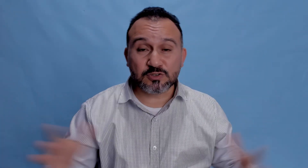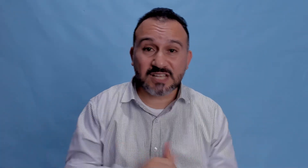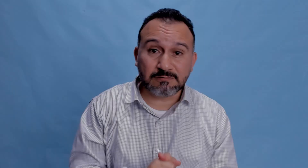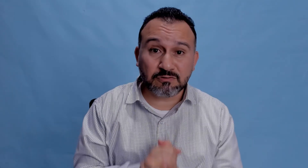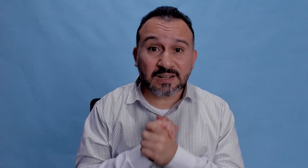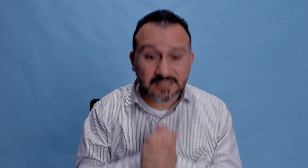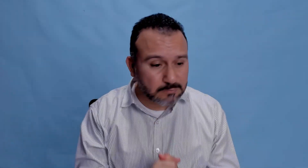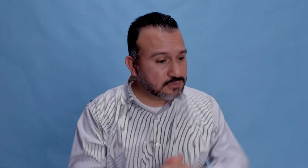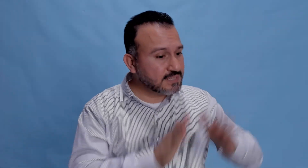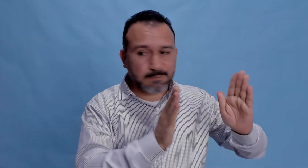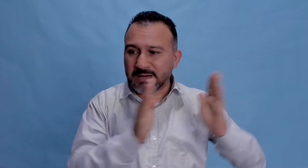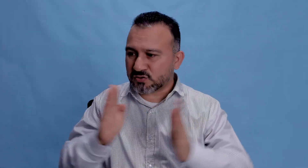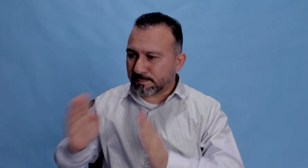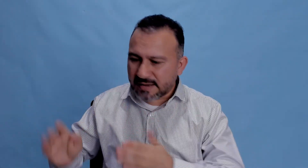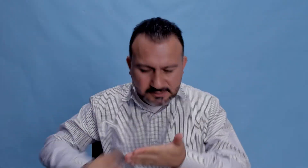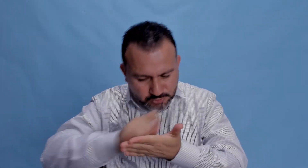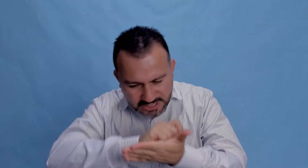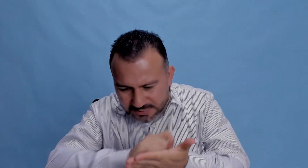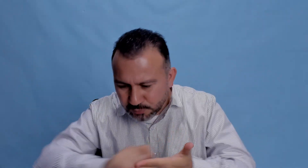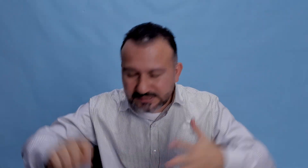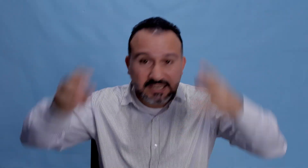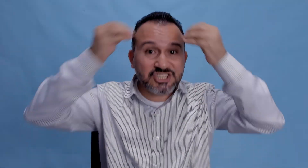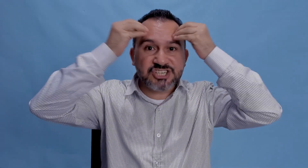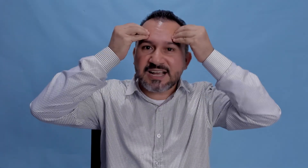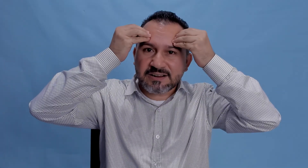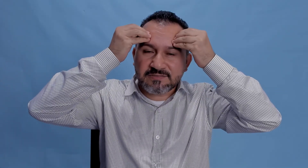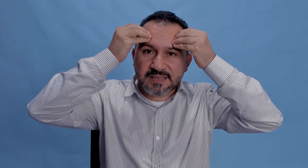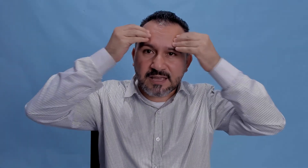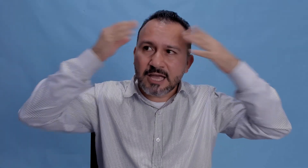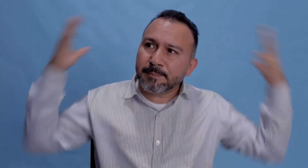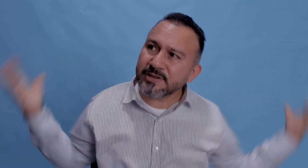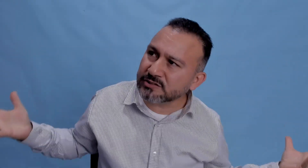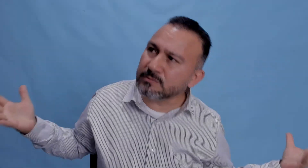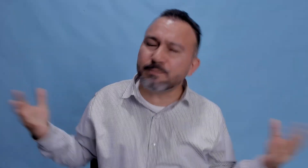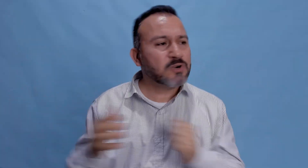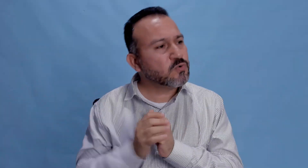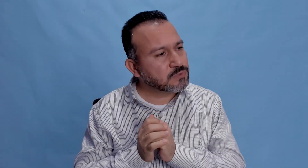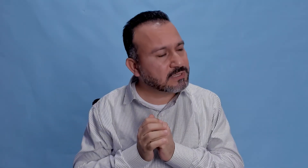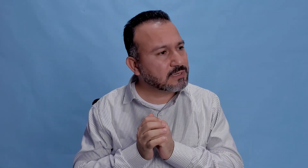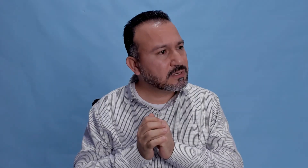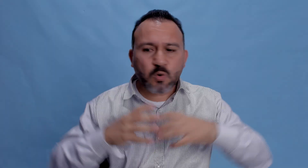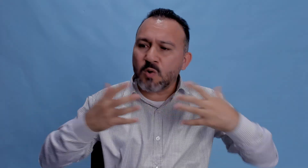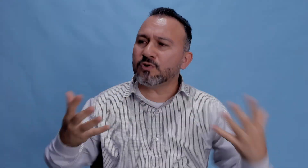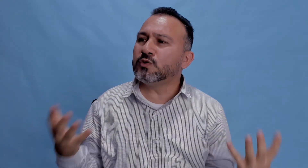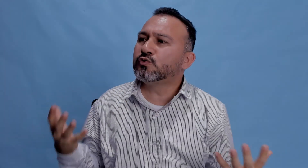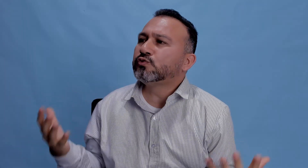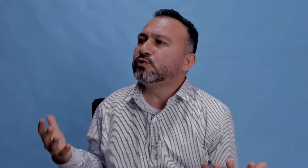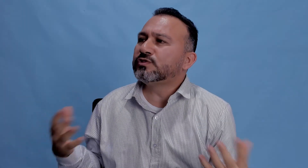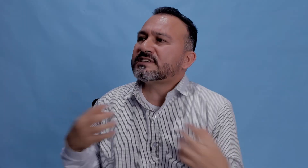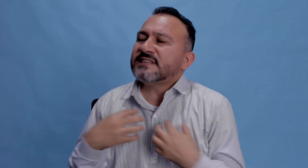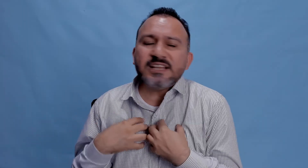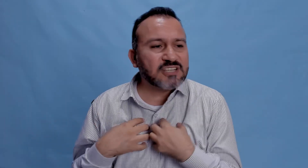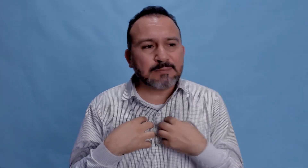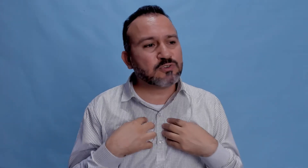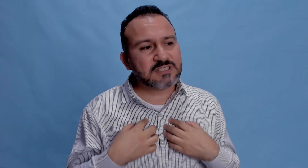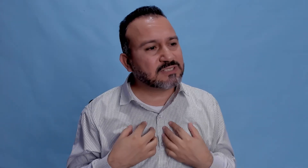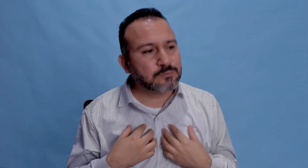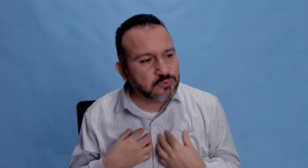Gustavo, falamos desse passo a passo, já anotei, já gravei. Mas eu tenho uma pergunta. Como que o surdo sente a emoção da